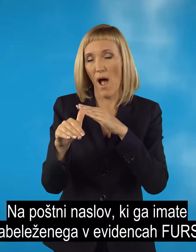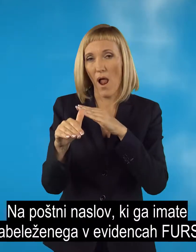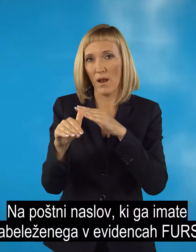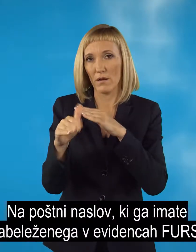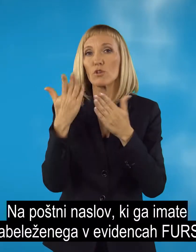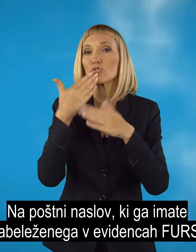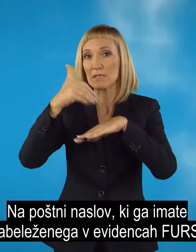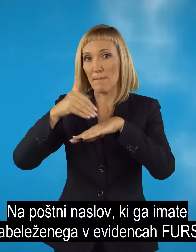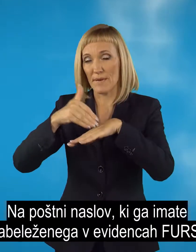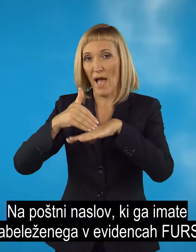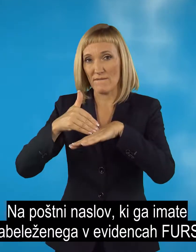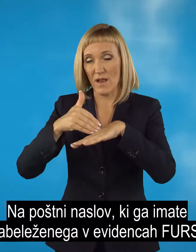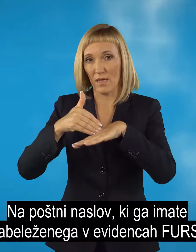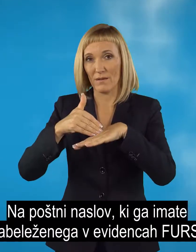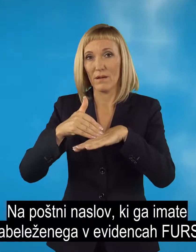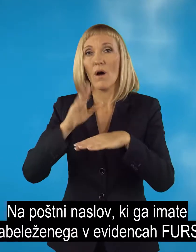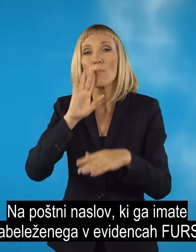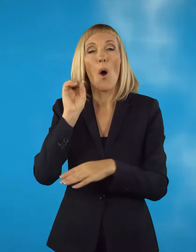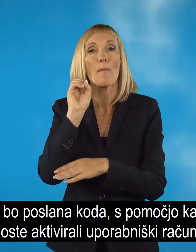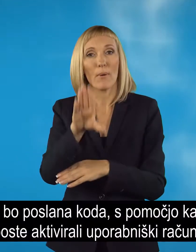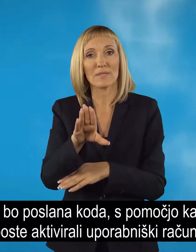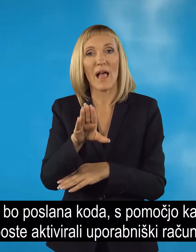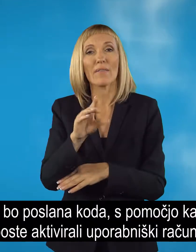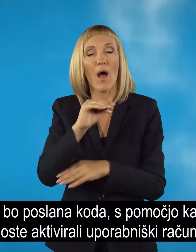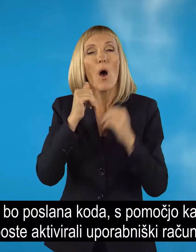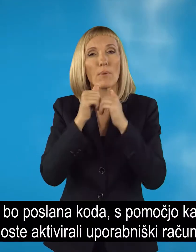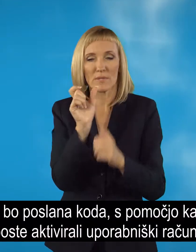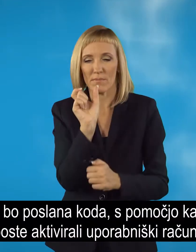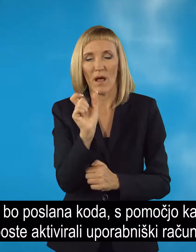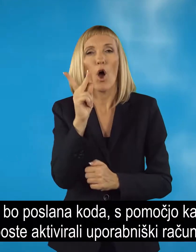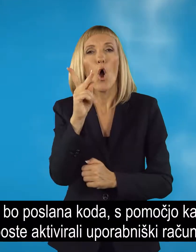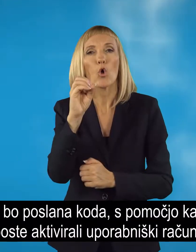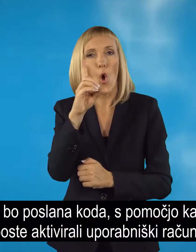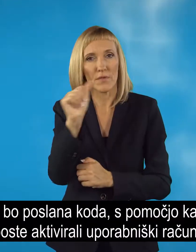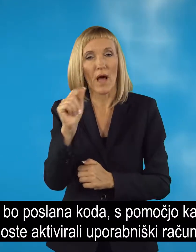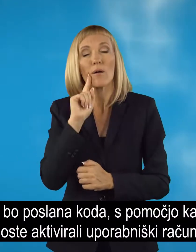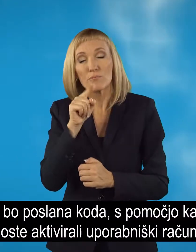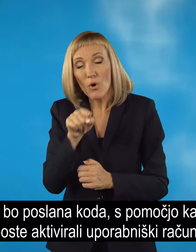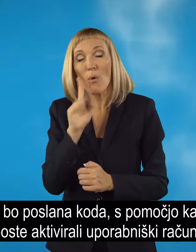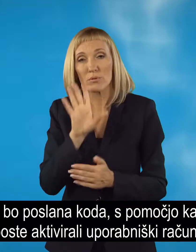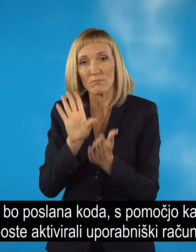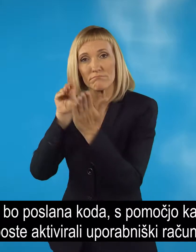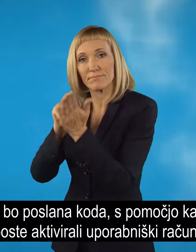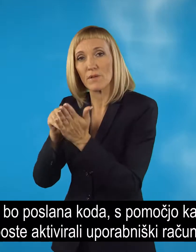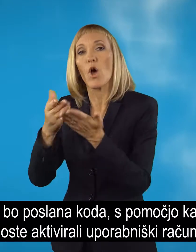imate zabeleženega v evidencah FURS, vam bo poslana koda, s pomočjo katere boste aktivirali uporabniški